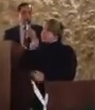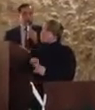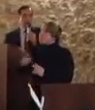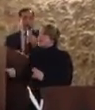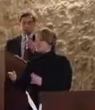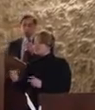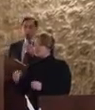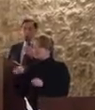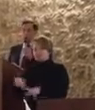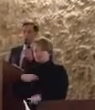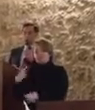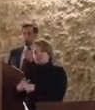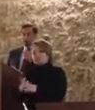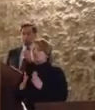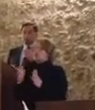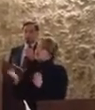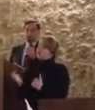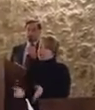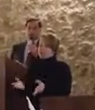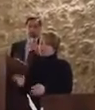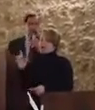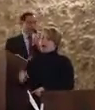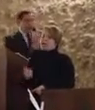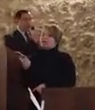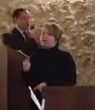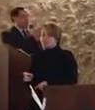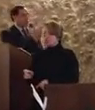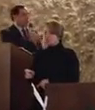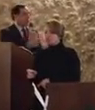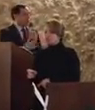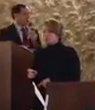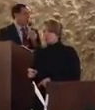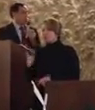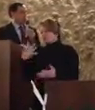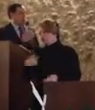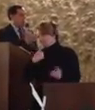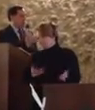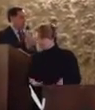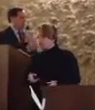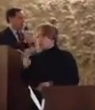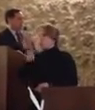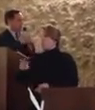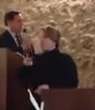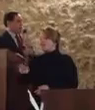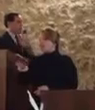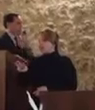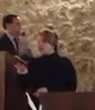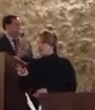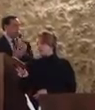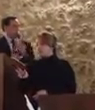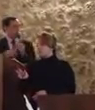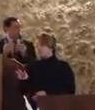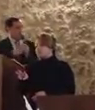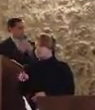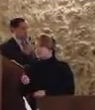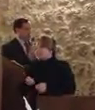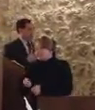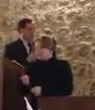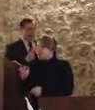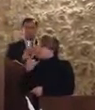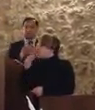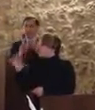come oggi c'è bisogno di volontariato, anche perché, ed è già stato detto, il welfare, ancorché spinto, non